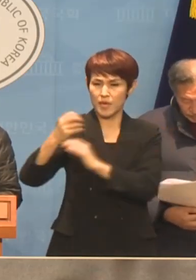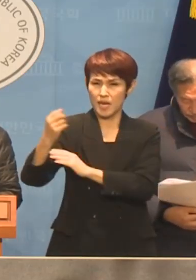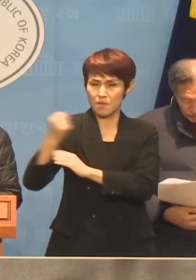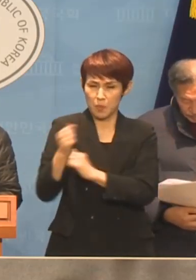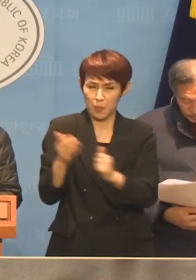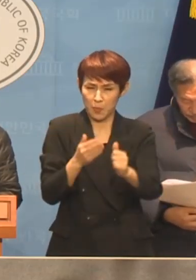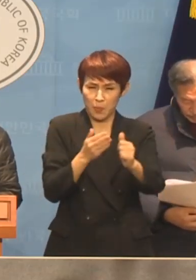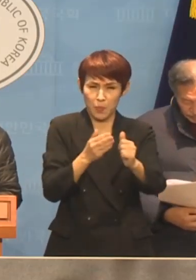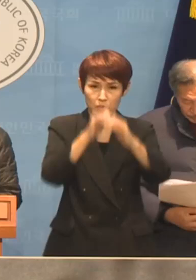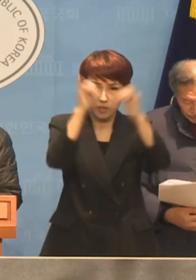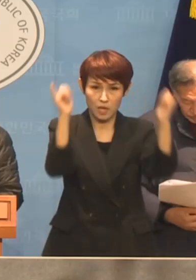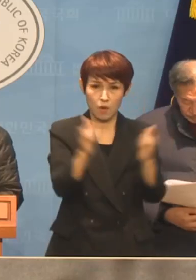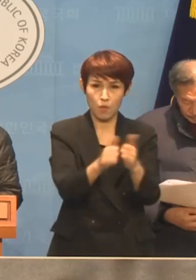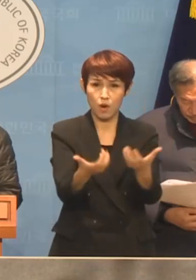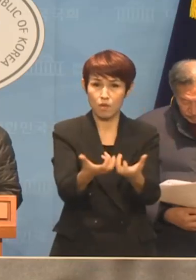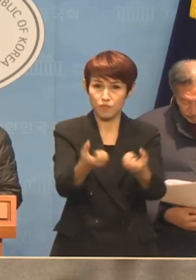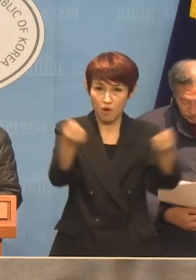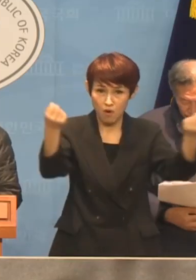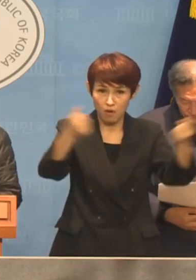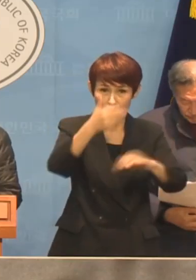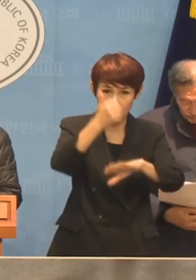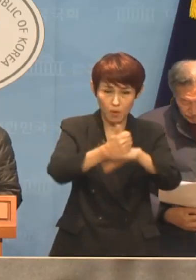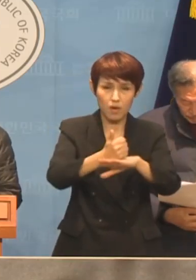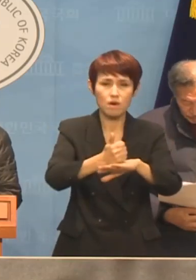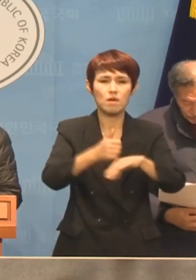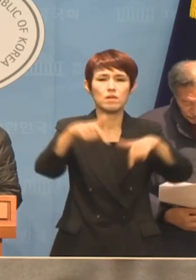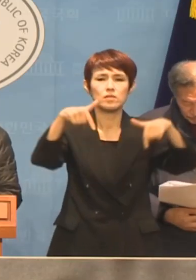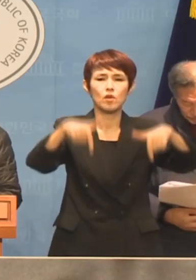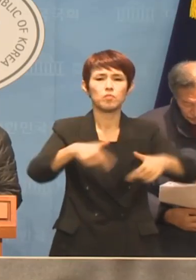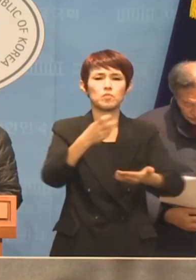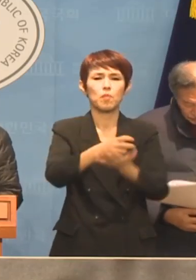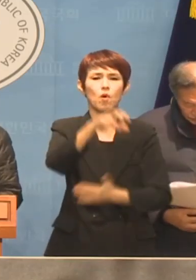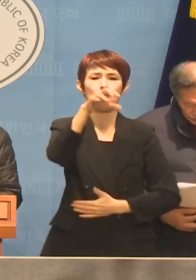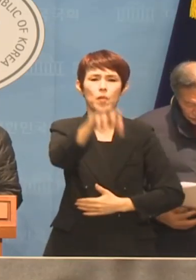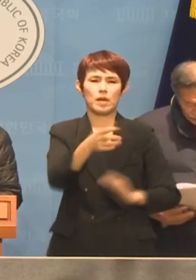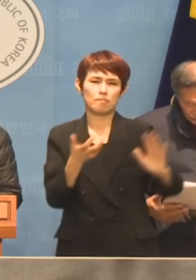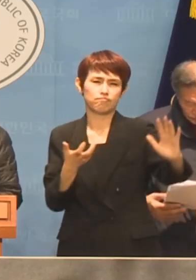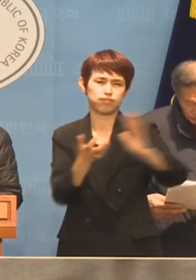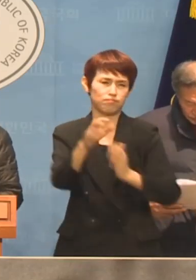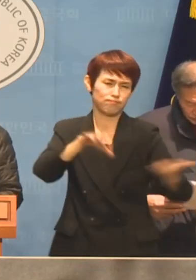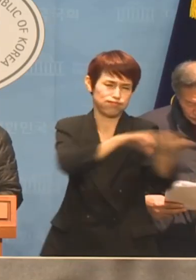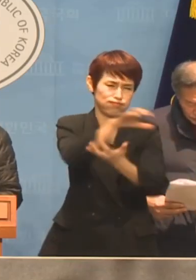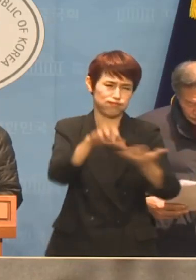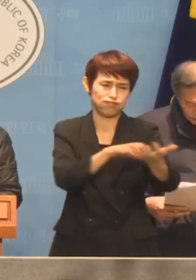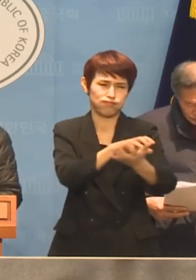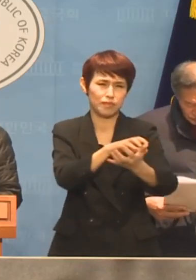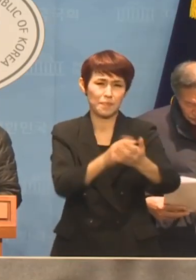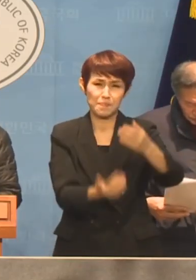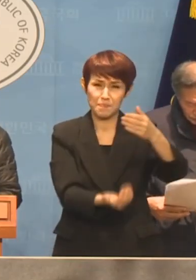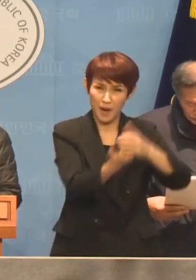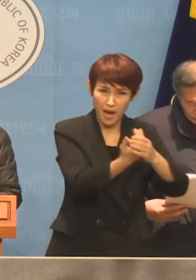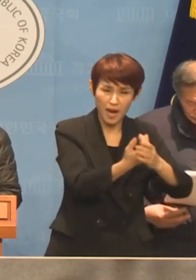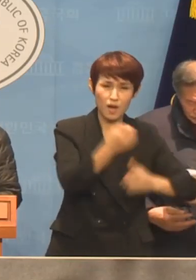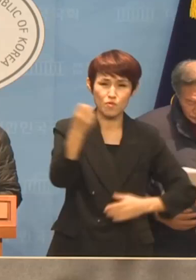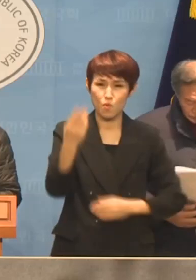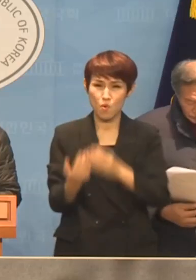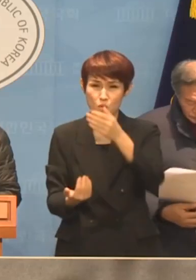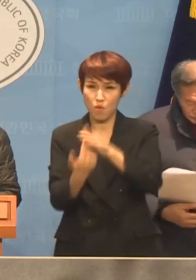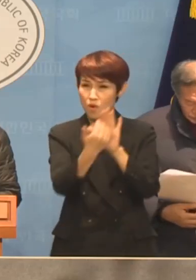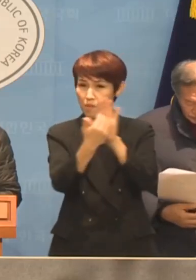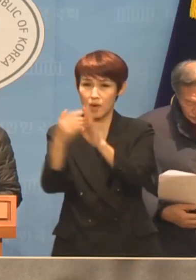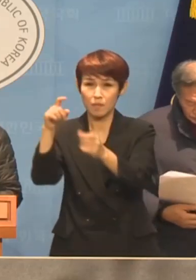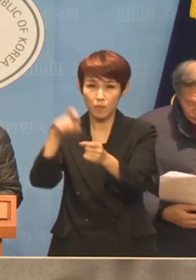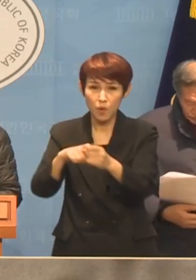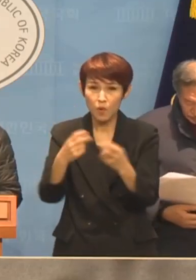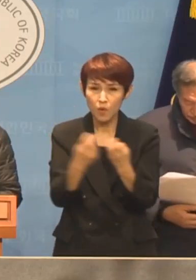분열의 결과로서 서부 지방법원 폭력 사태 같은 비극을 당장 멈추려면 내란